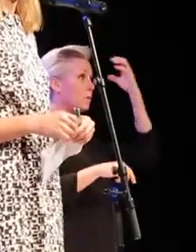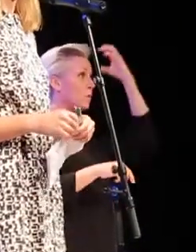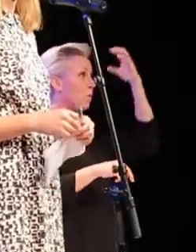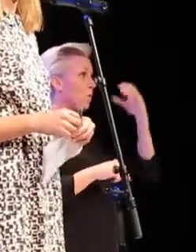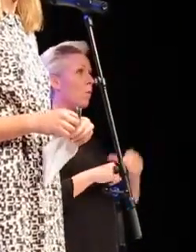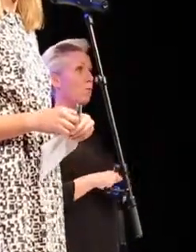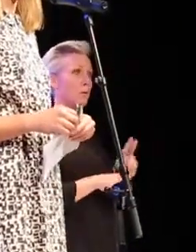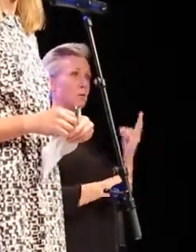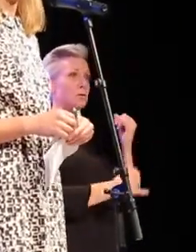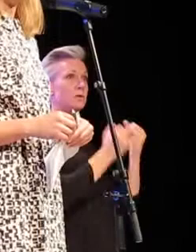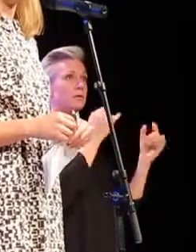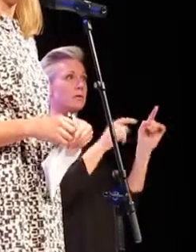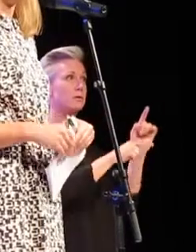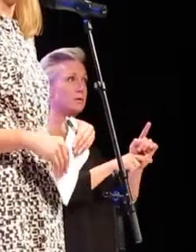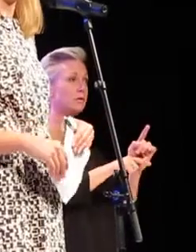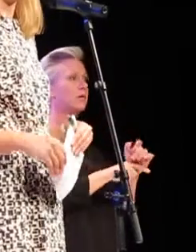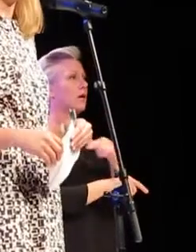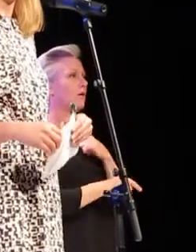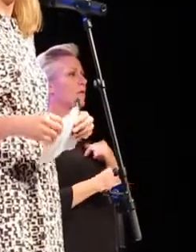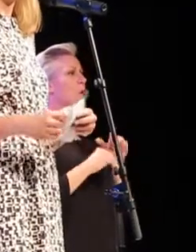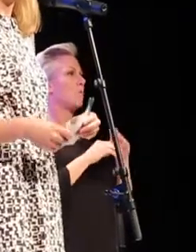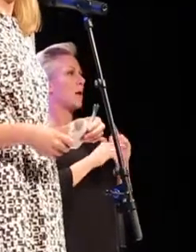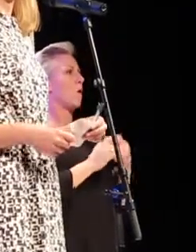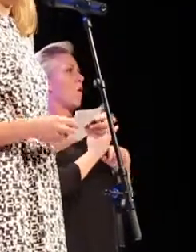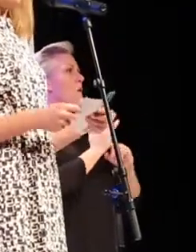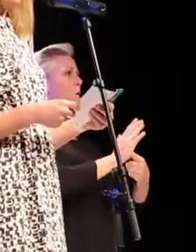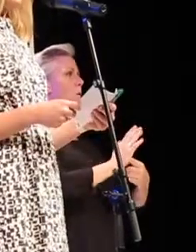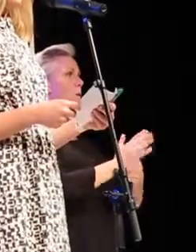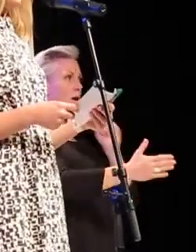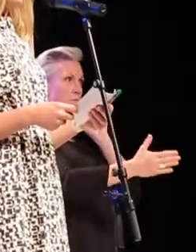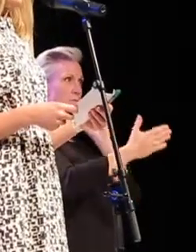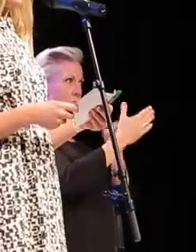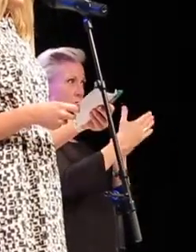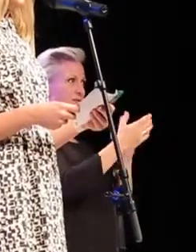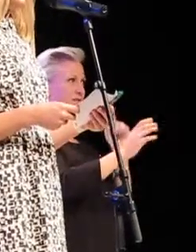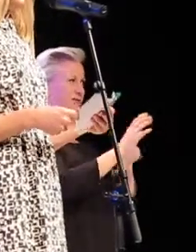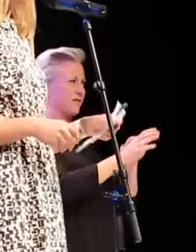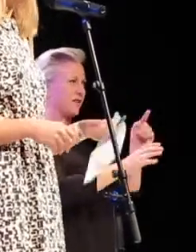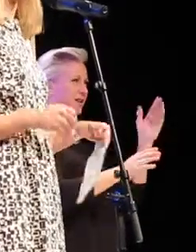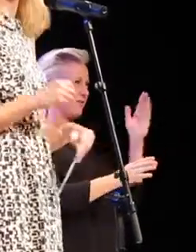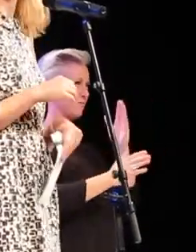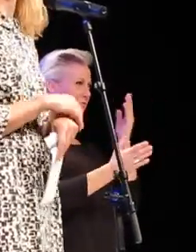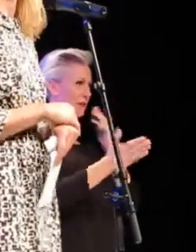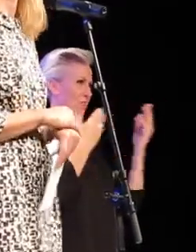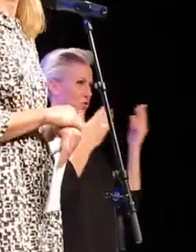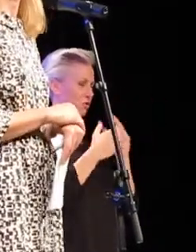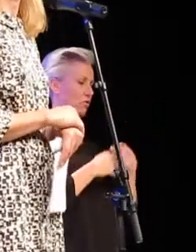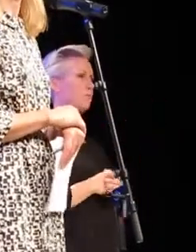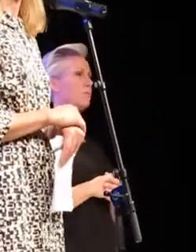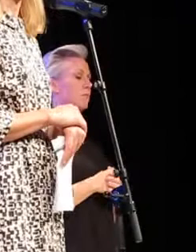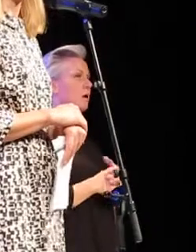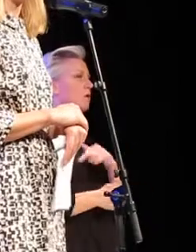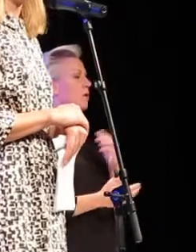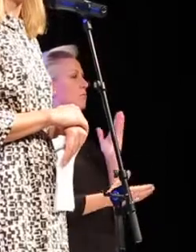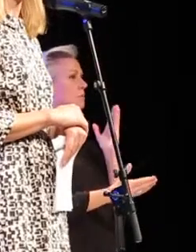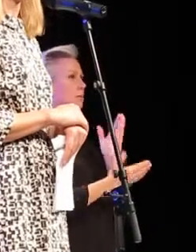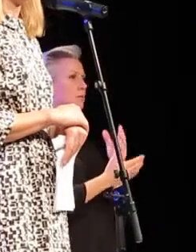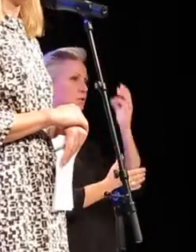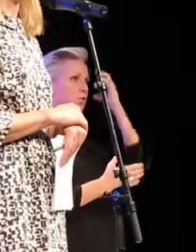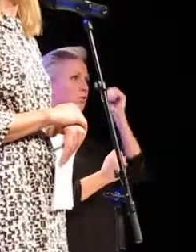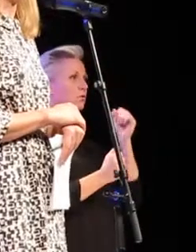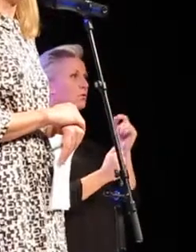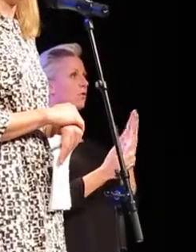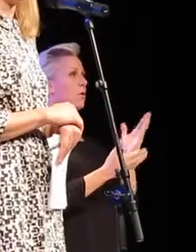under senaste året skärpt våra klimatmål. Vi har satt upp tuffare mål, och till exempel så har vi då bestämt att Stockholm ska vara